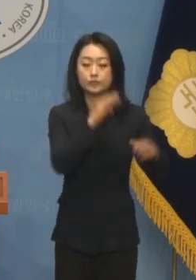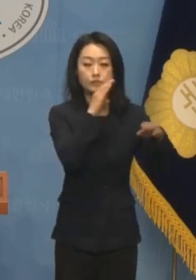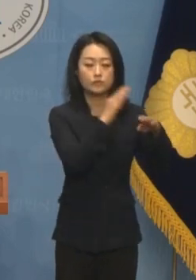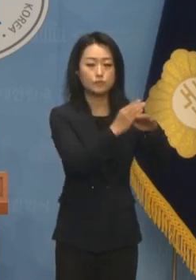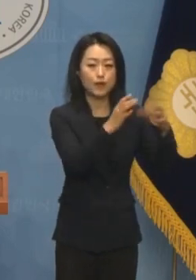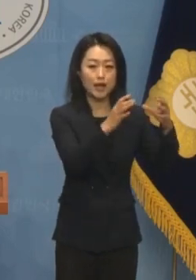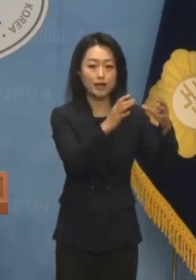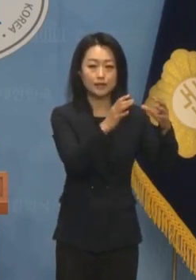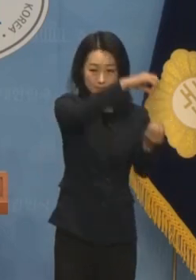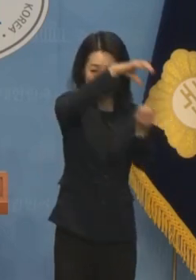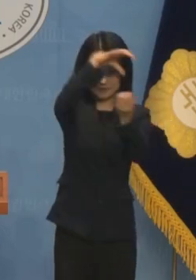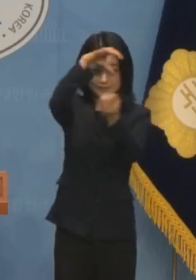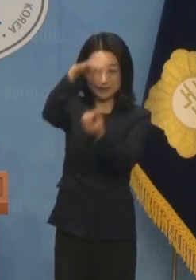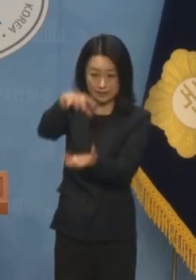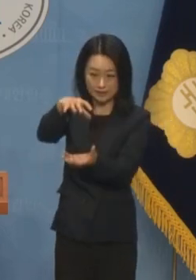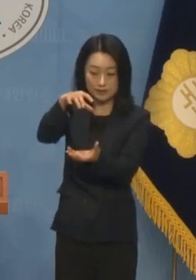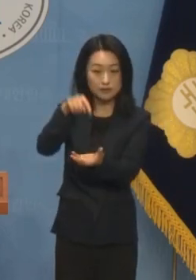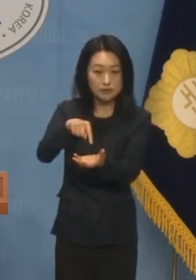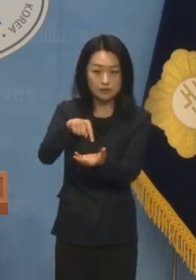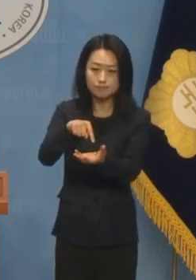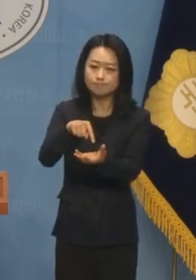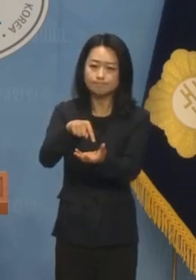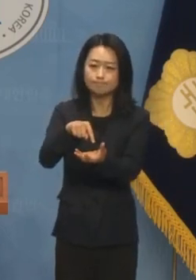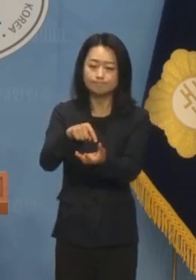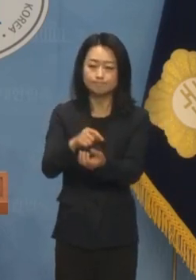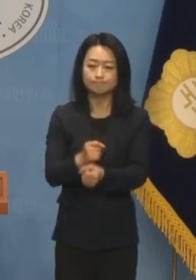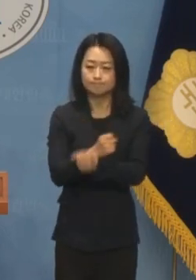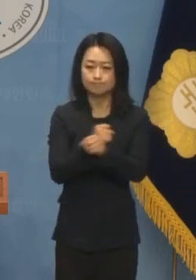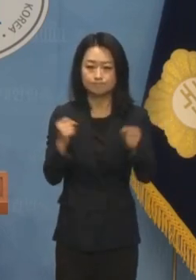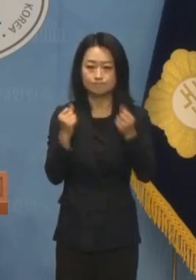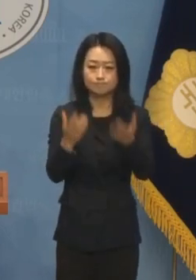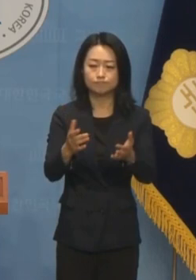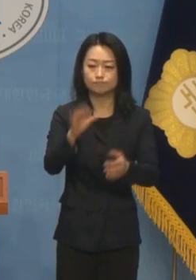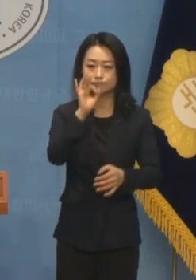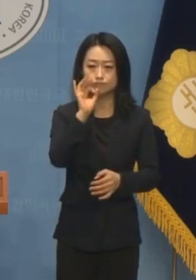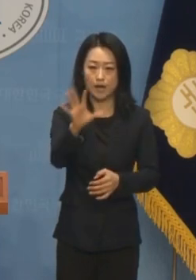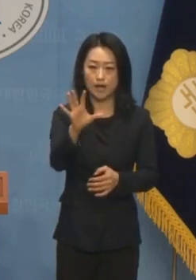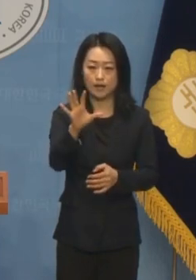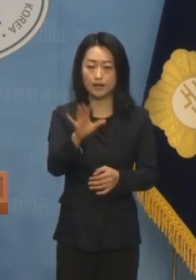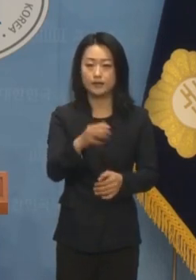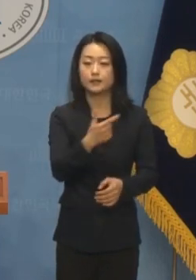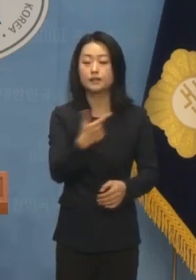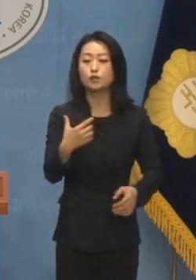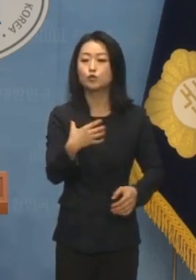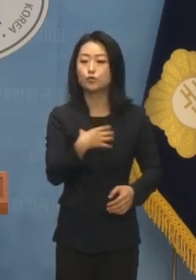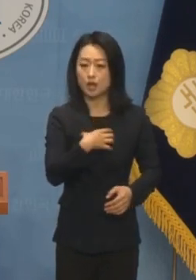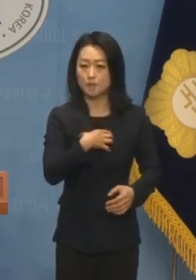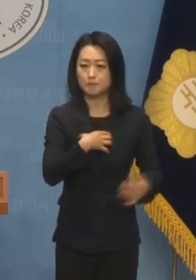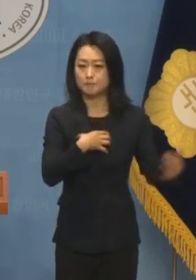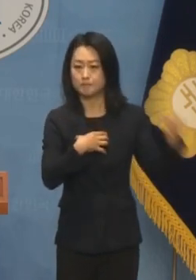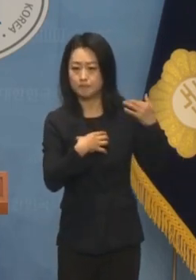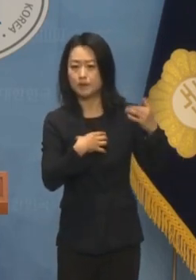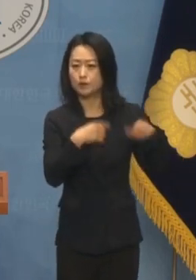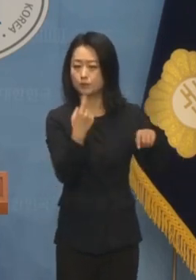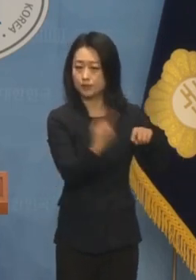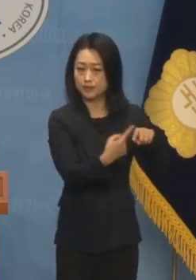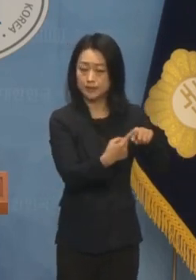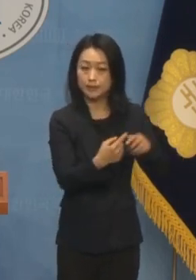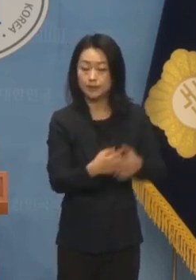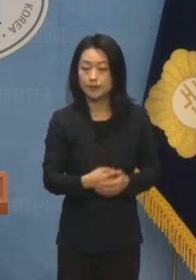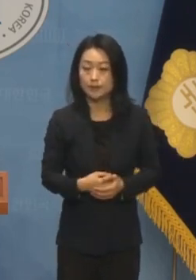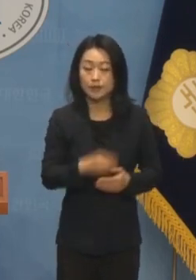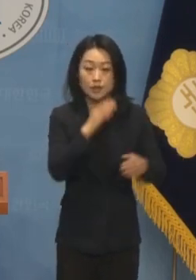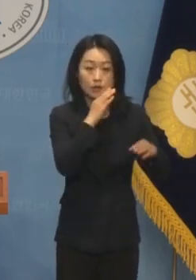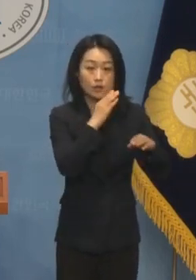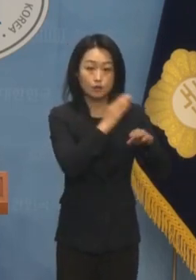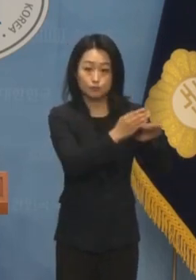북한의 오물풍선 살포 용납할 수 없는 명백한 도발이다. 북한 당국은